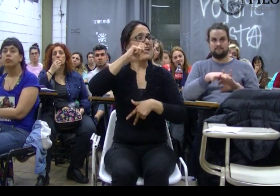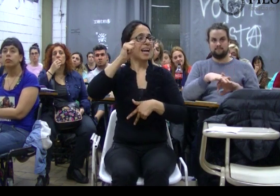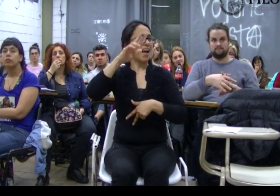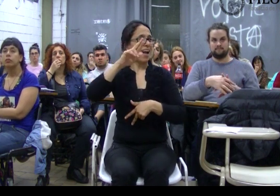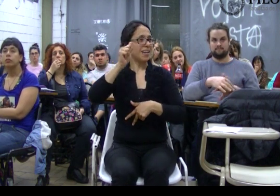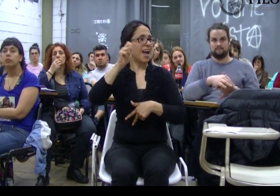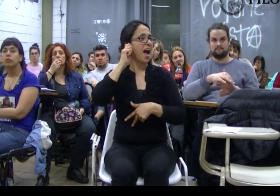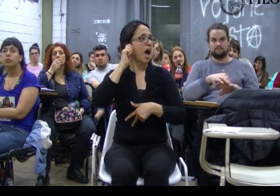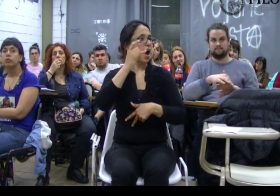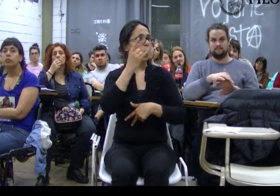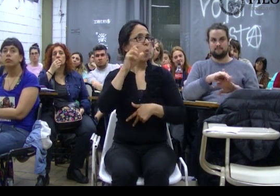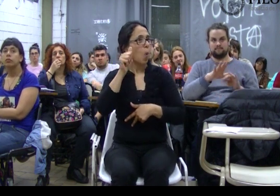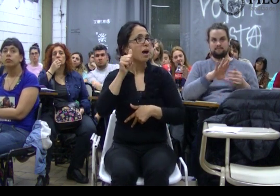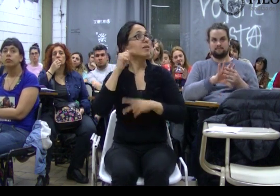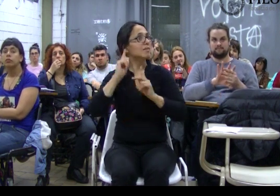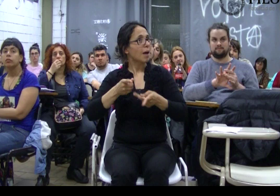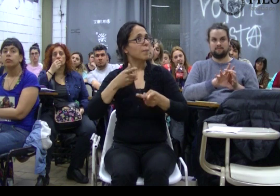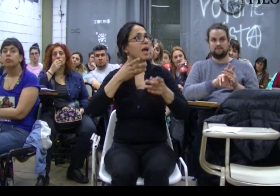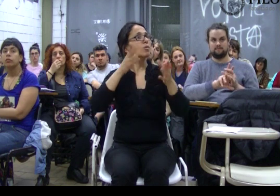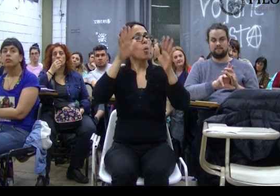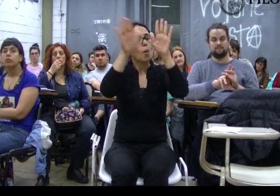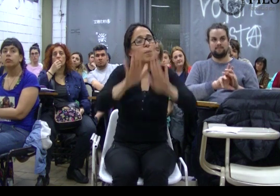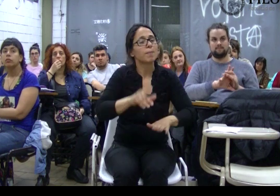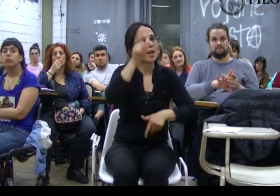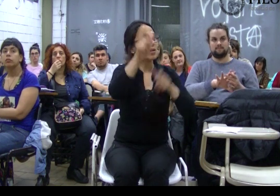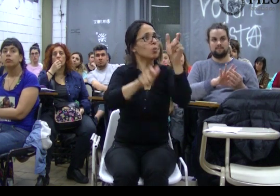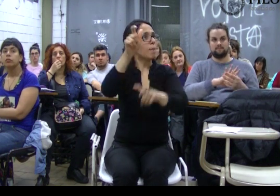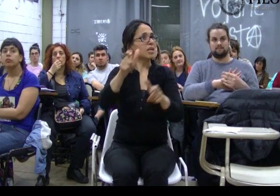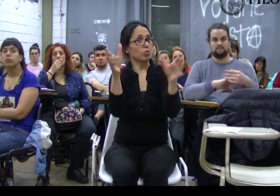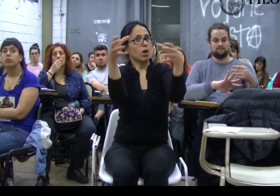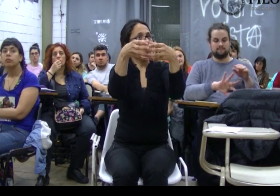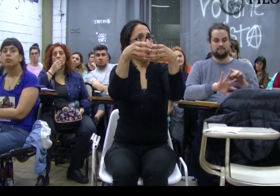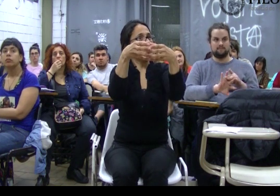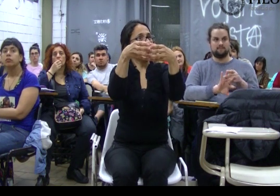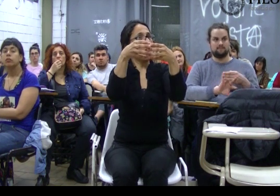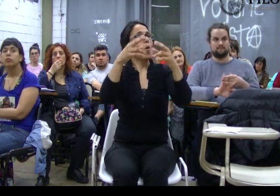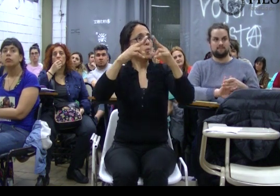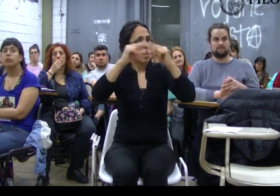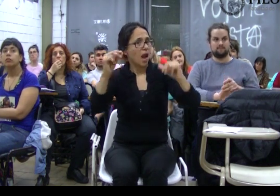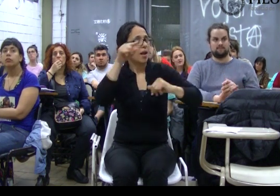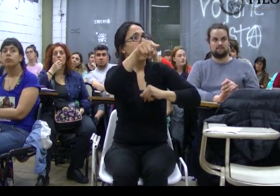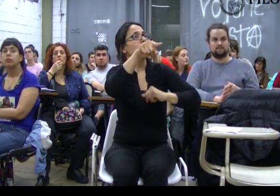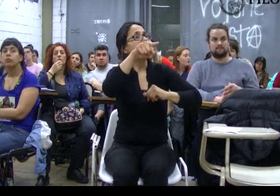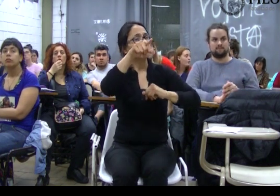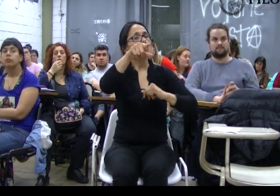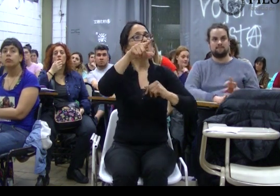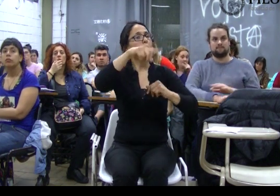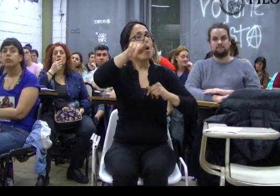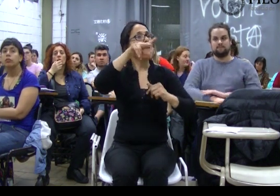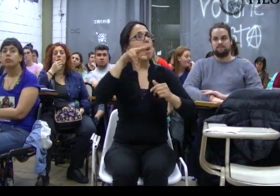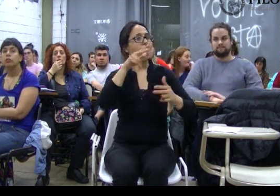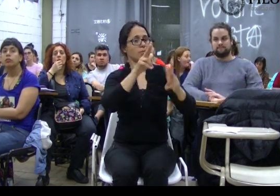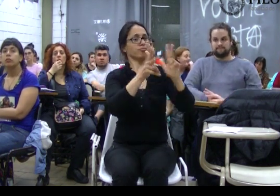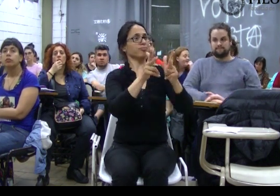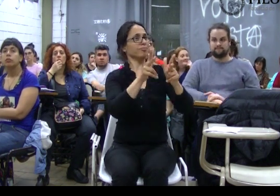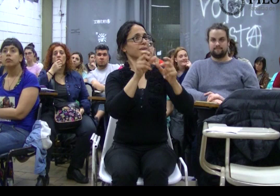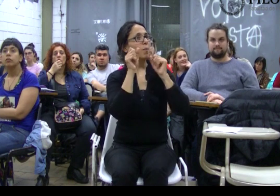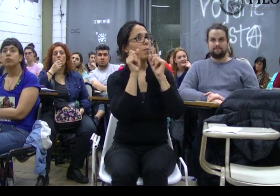los equipos e incorporamos en videolibros también libros leídos en esas lenguas.